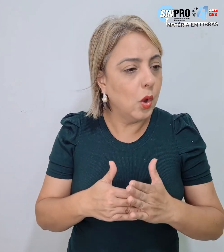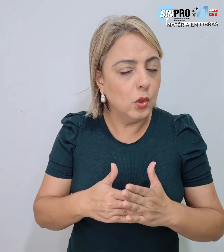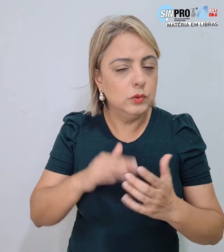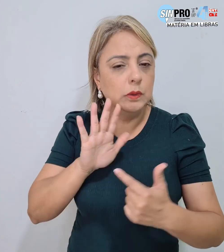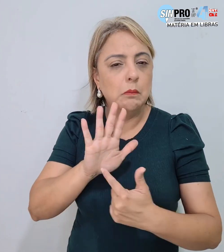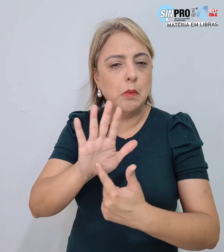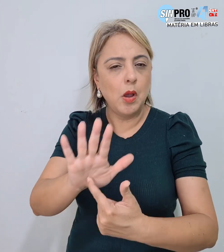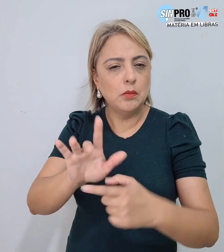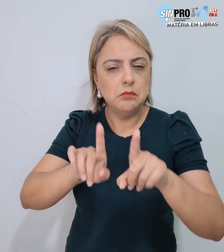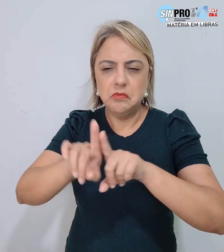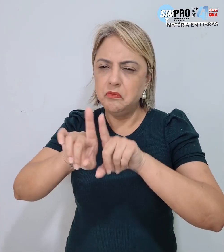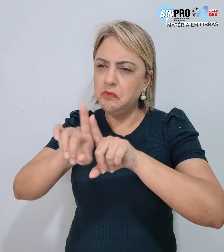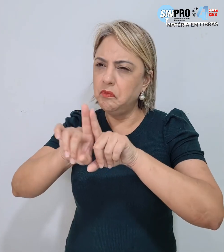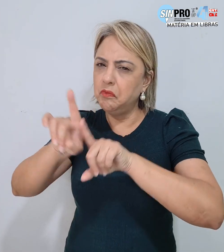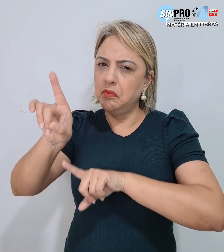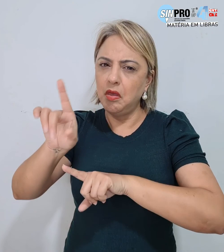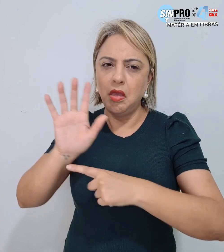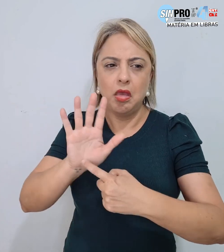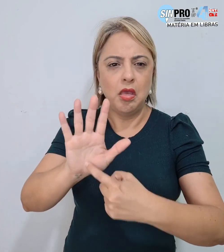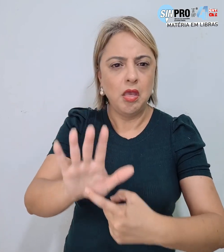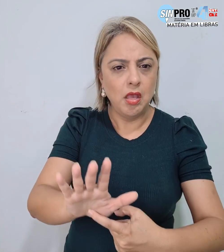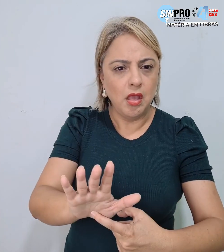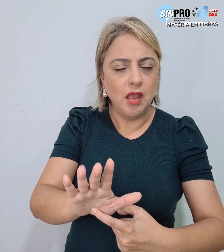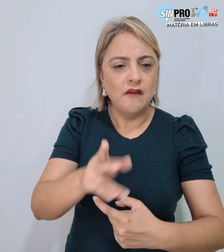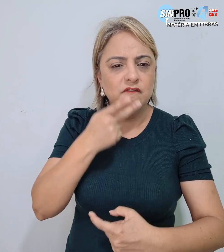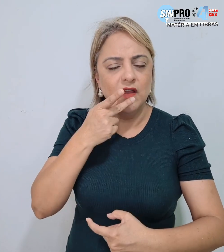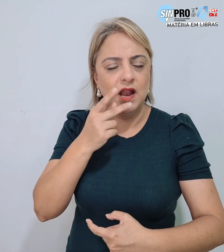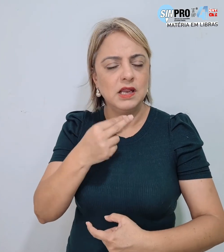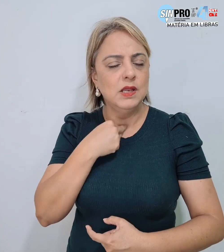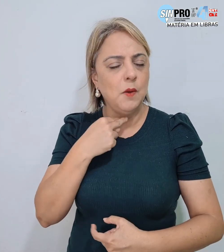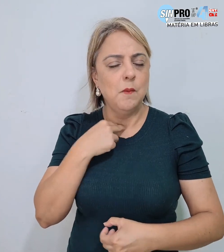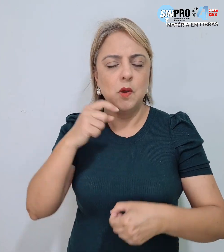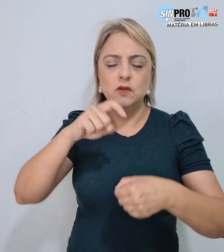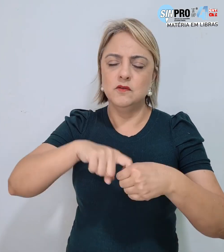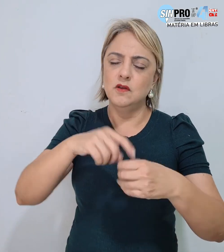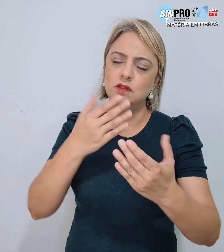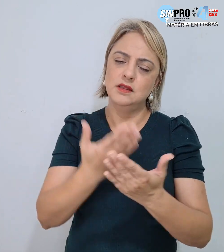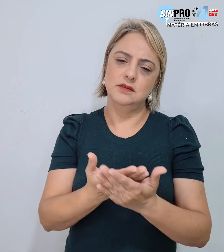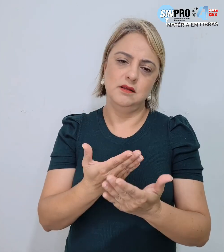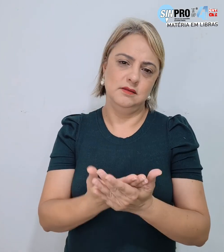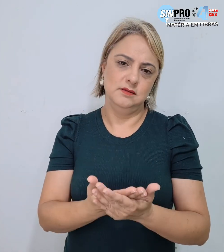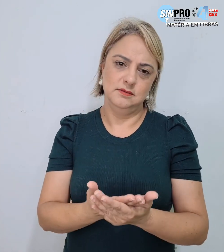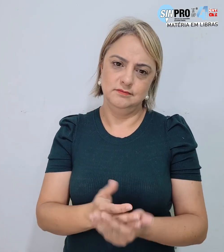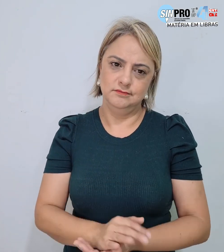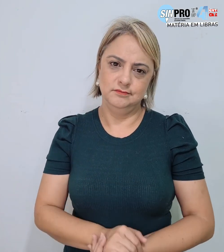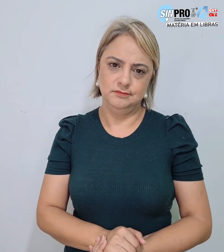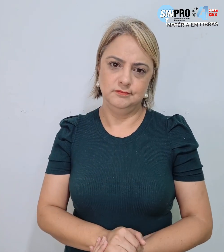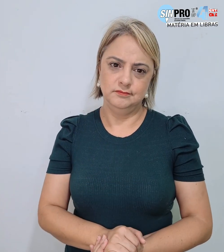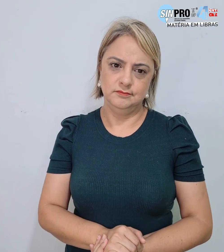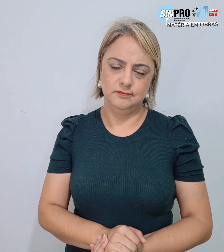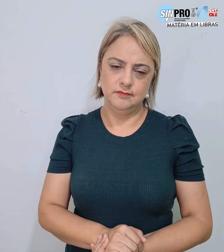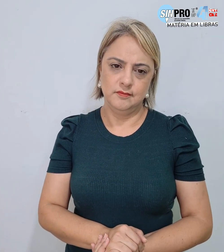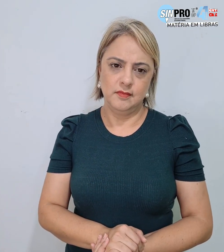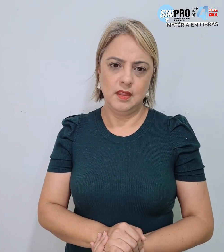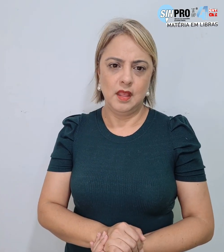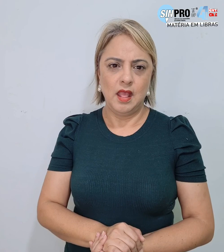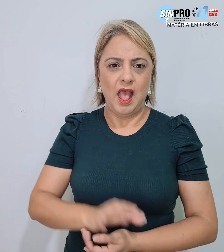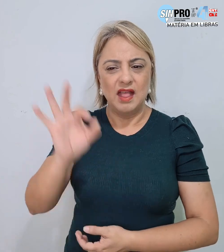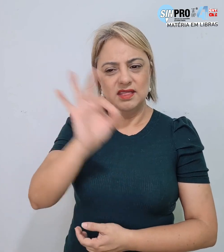indicativos eu desaconselho essa volta e as taxas de